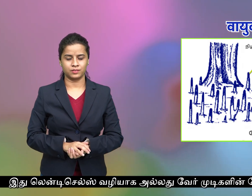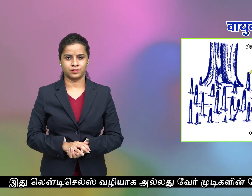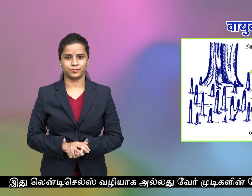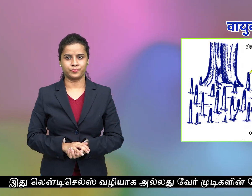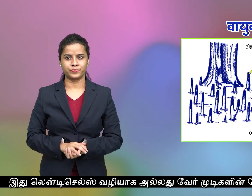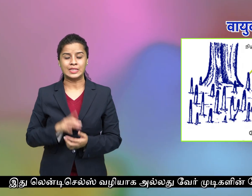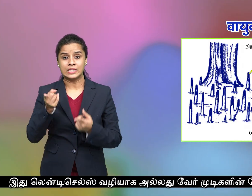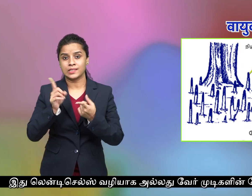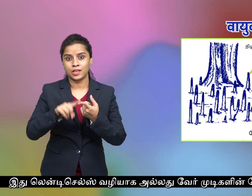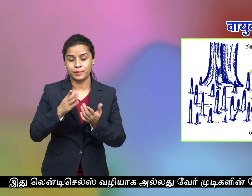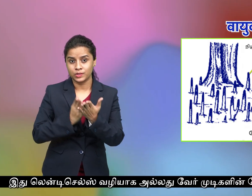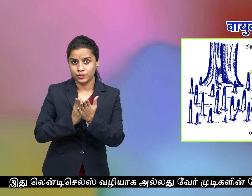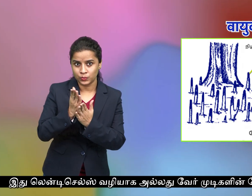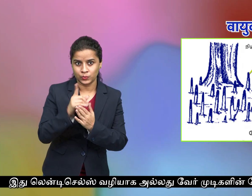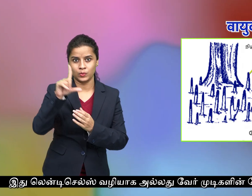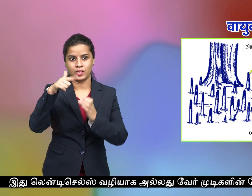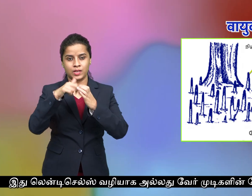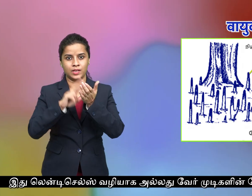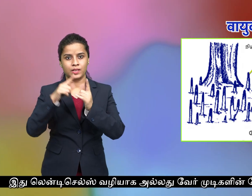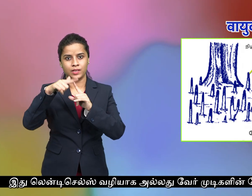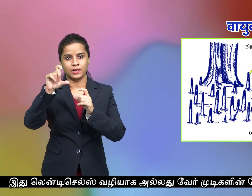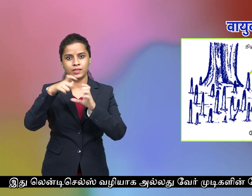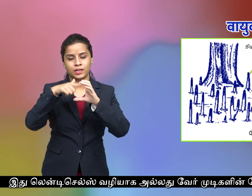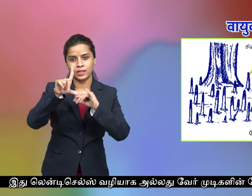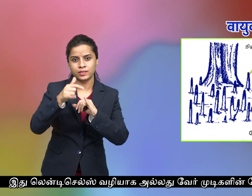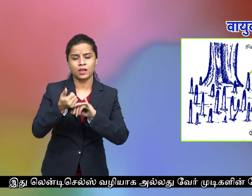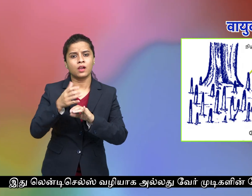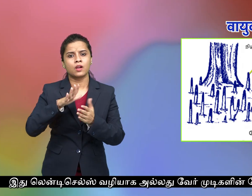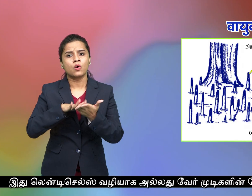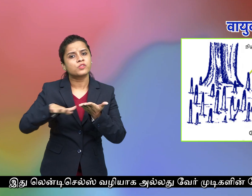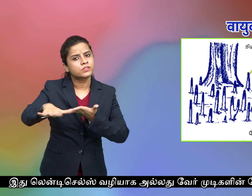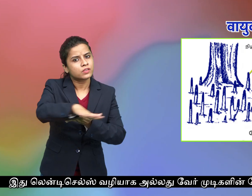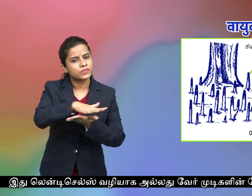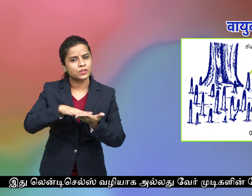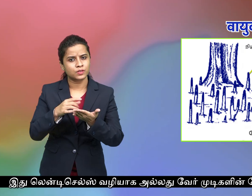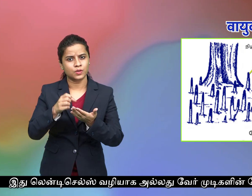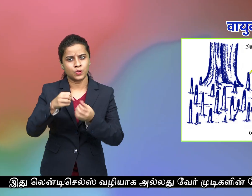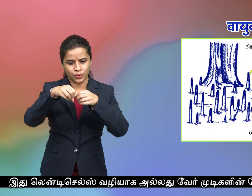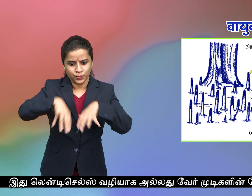இது லென்டி உயிரணுக்களுக்குள் வழியாக அல்லது வேர் முடிகளின் மேற்பரப்பில்